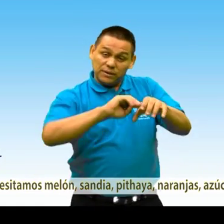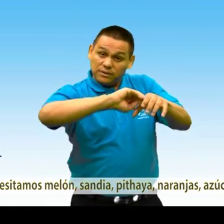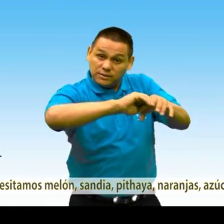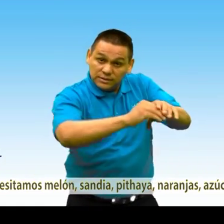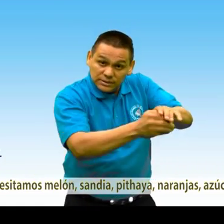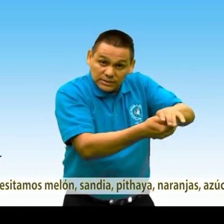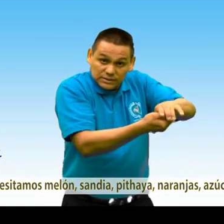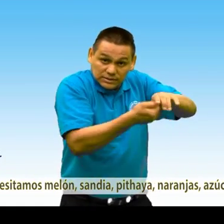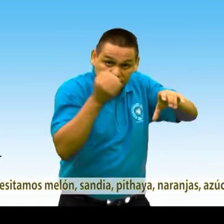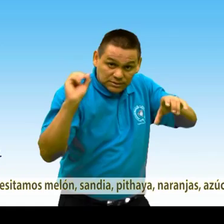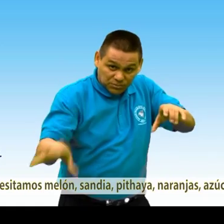pitaya,